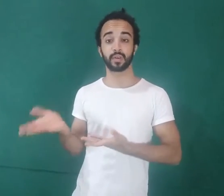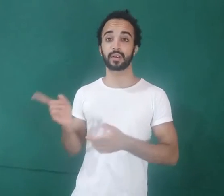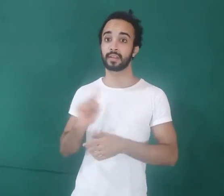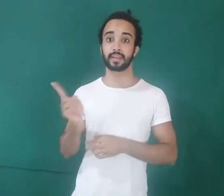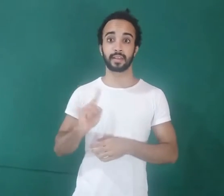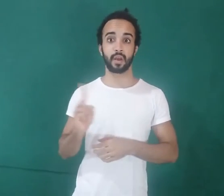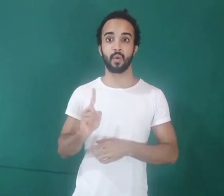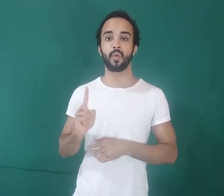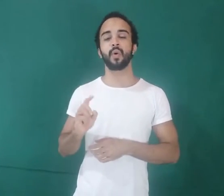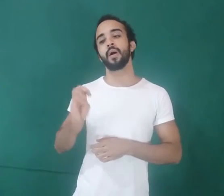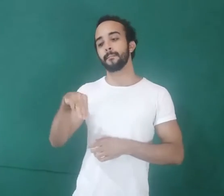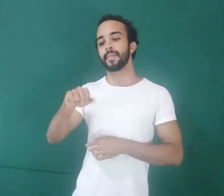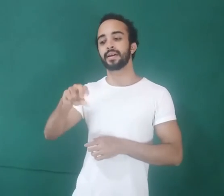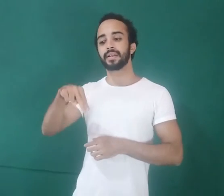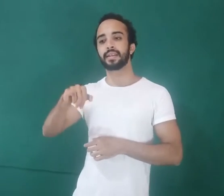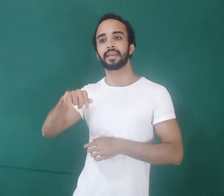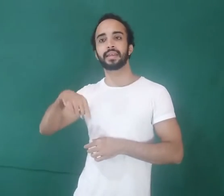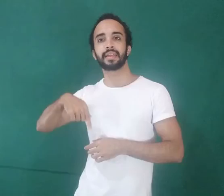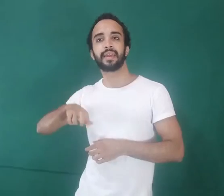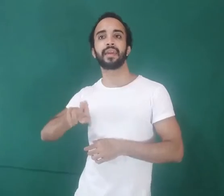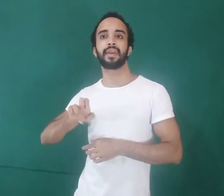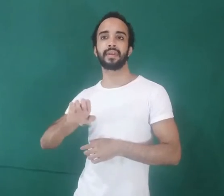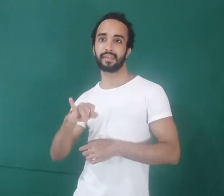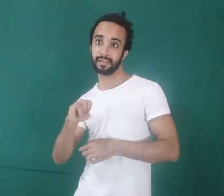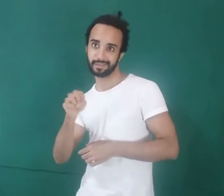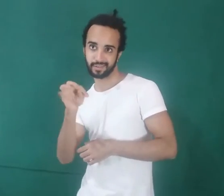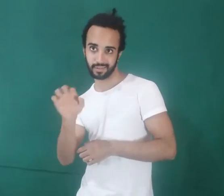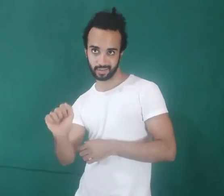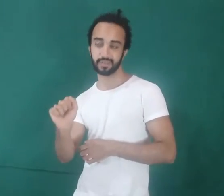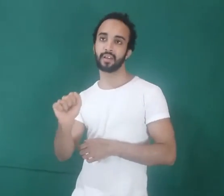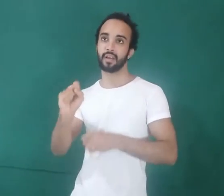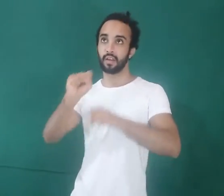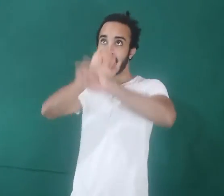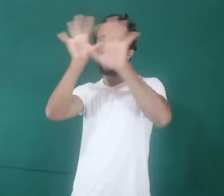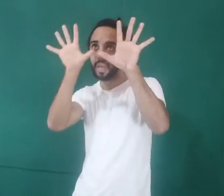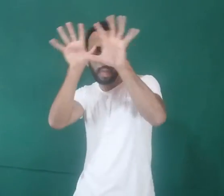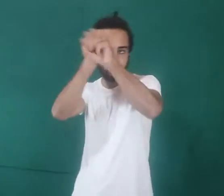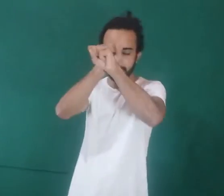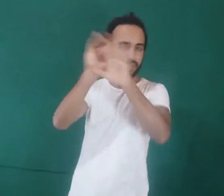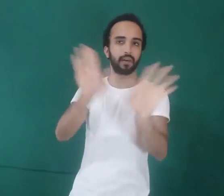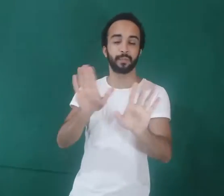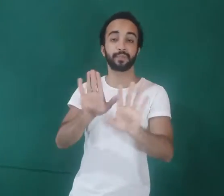ela iria clarear Sim. e obscurizou, vamos dizer. Ela consegue clarear para alguns